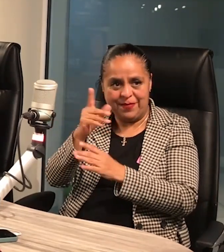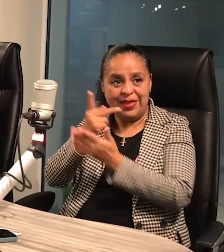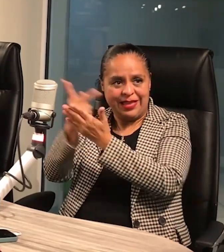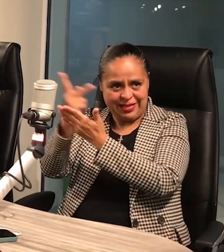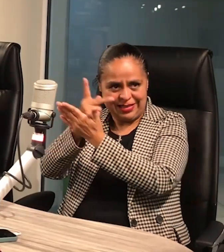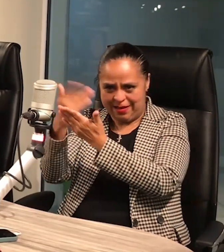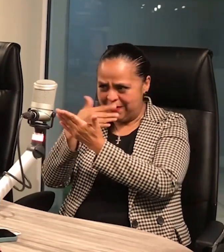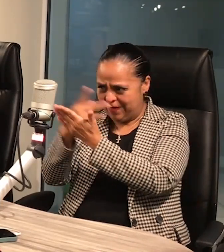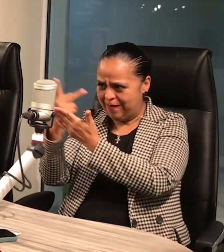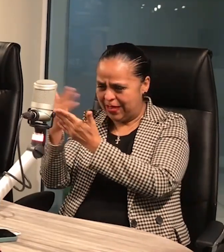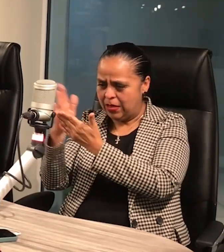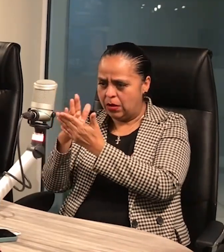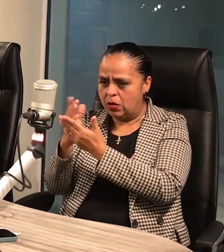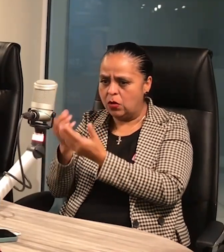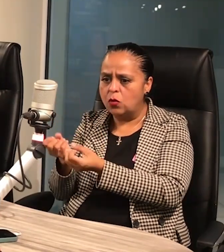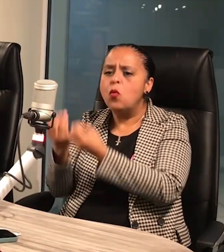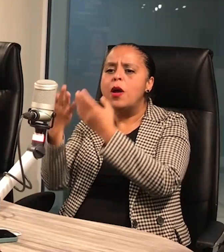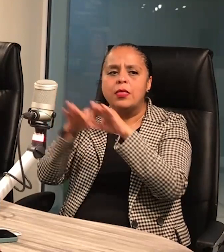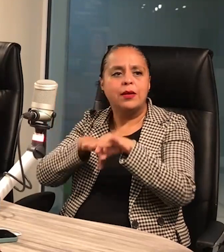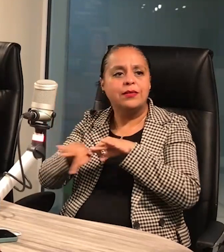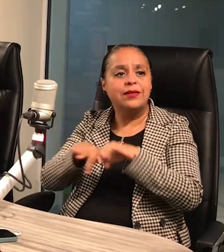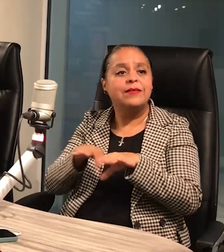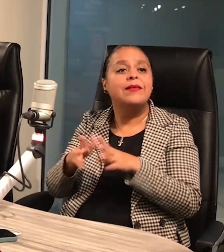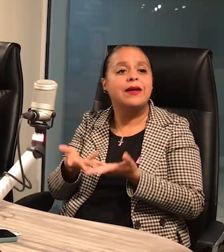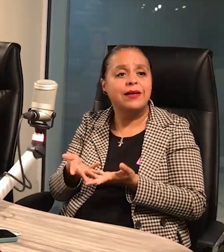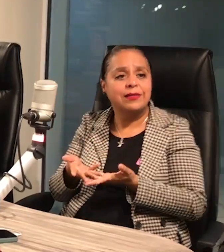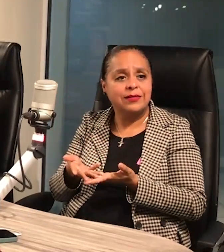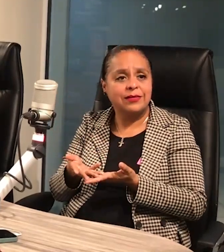estas ejercen la profesión que estudiaron,